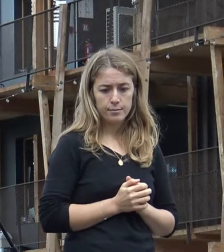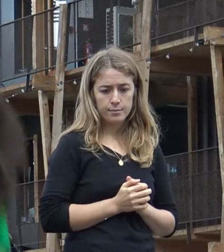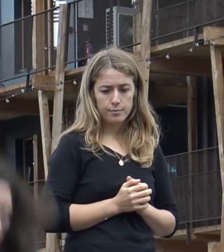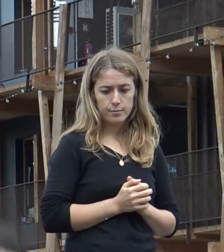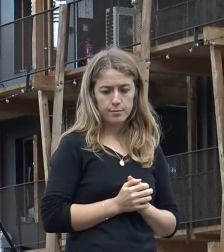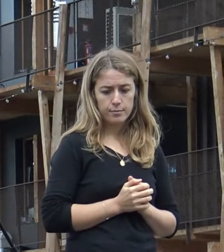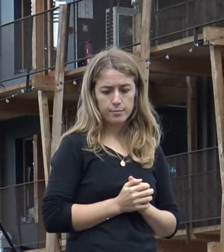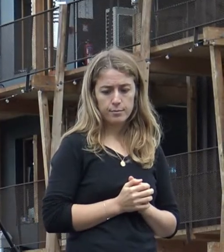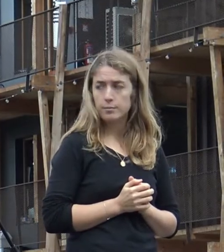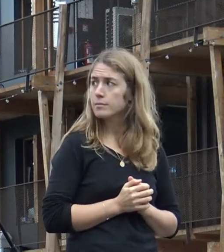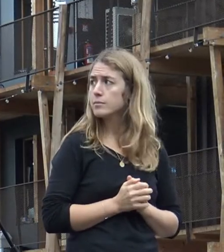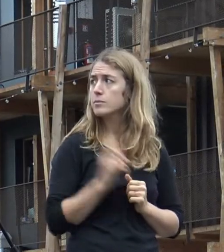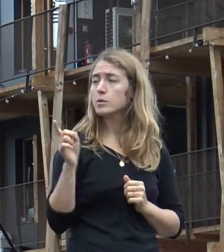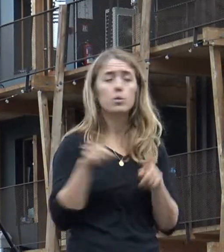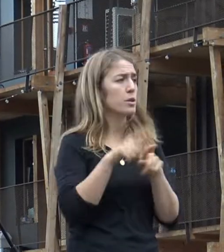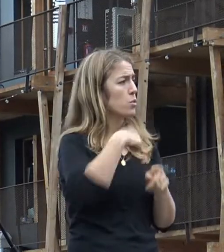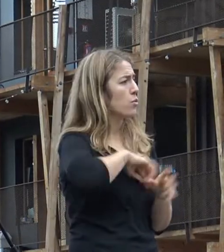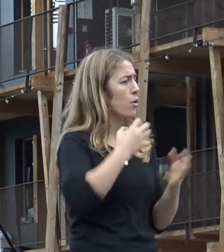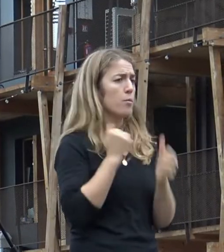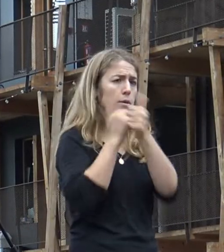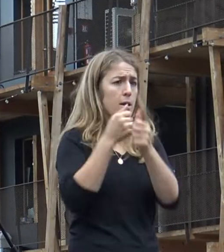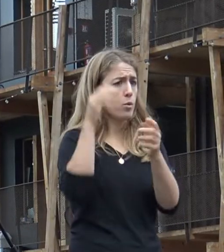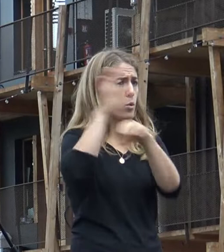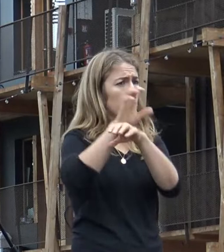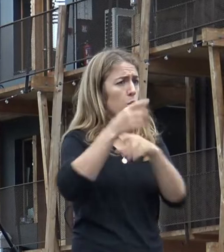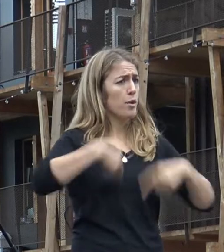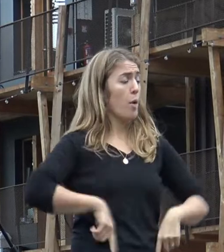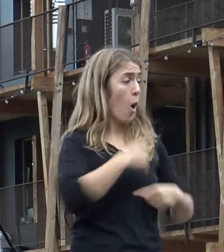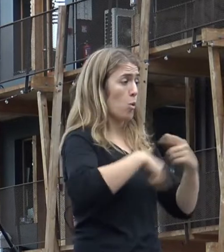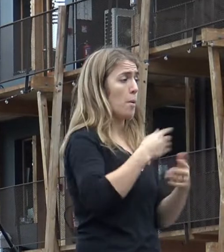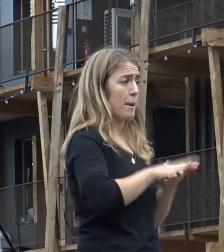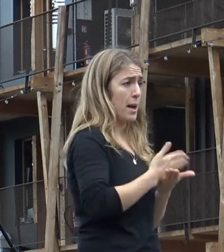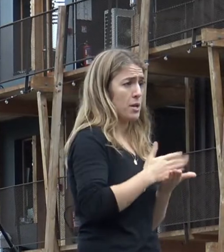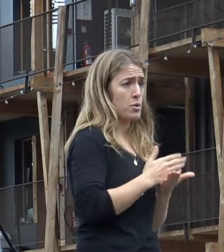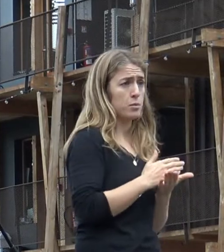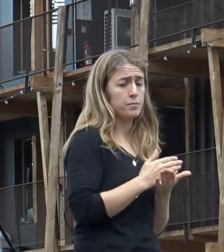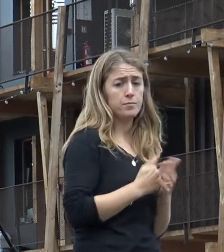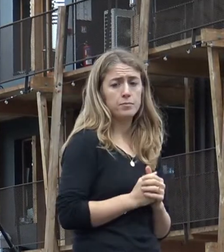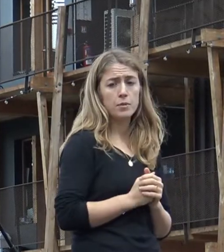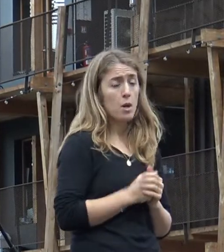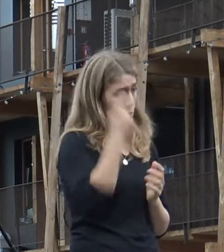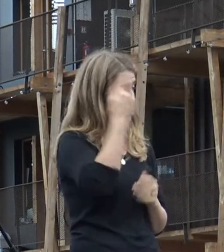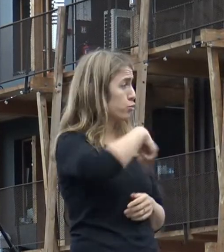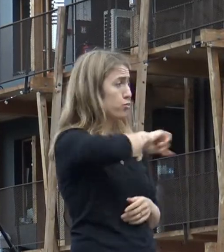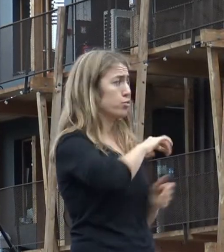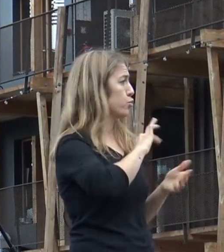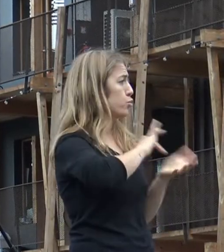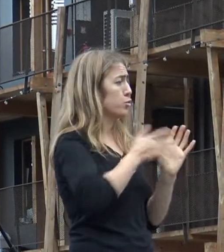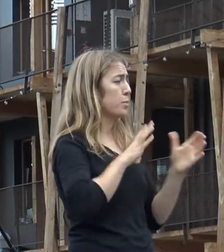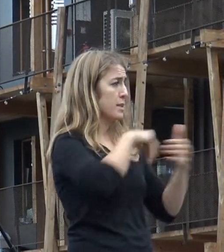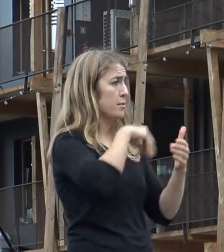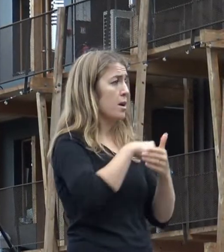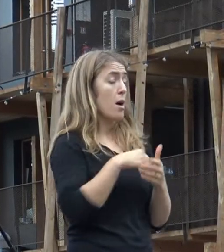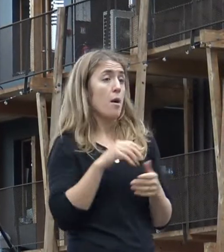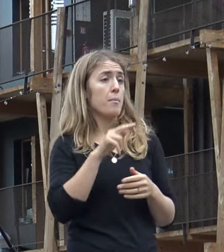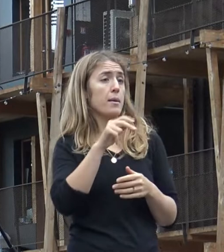Il y a également une plainte contre le gouvernement qui est en cours de préparation par notre affaire à tous et qui devrait sortir bientôt, même si c'est encore à